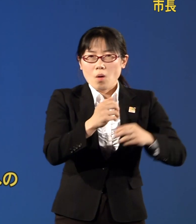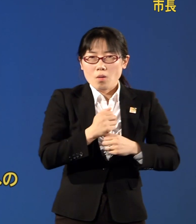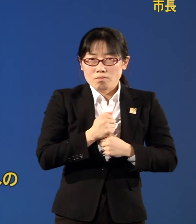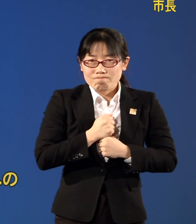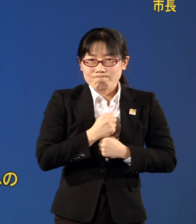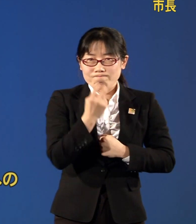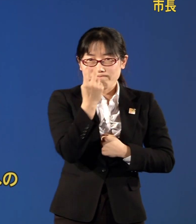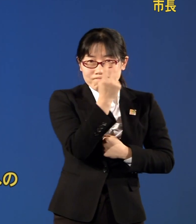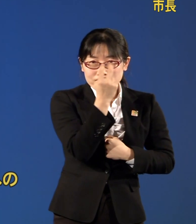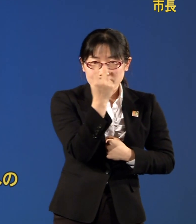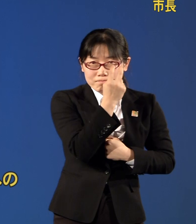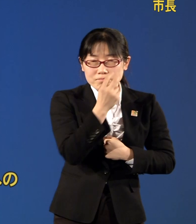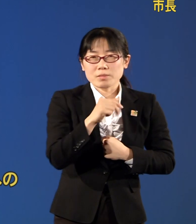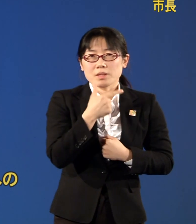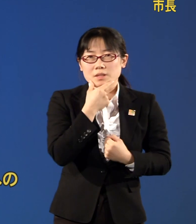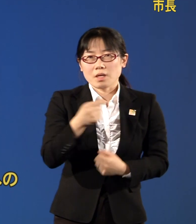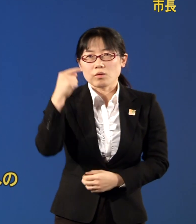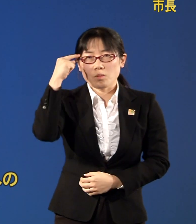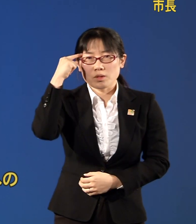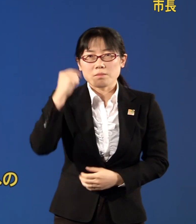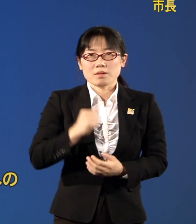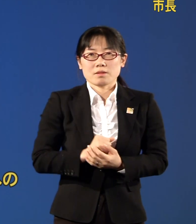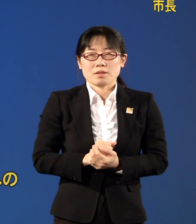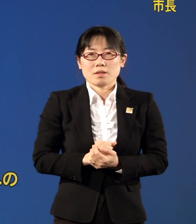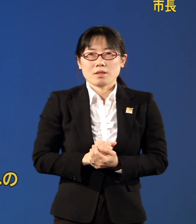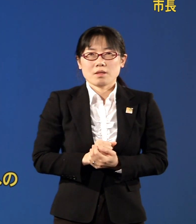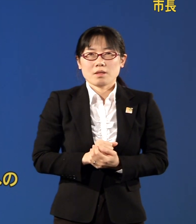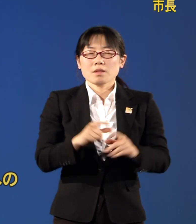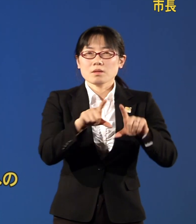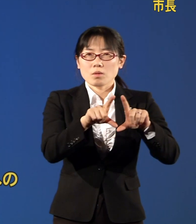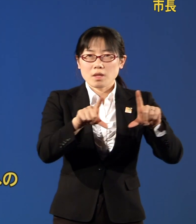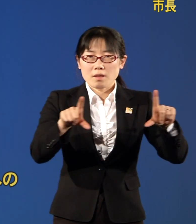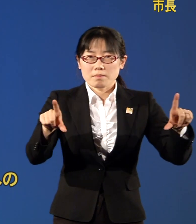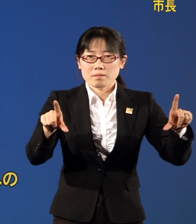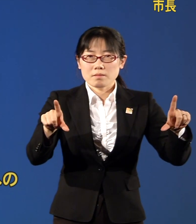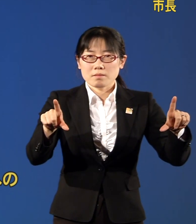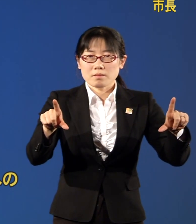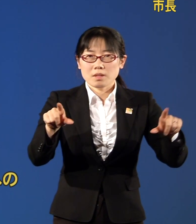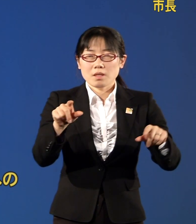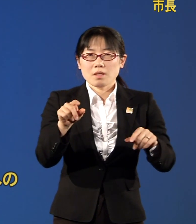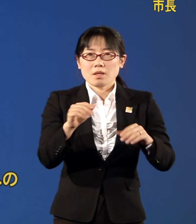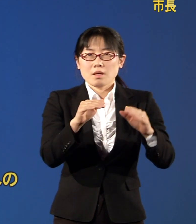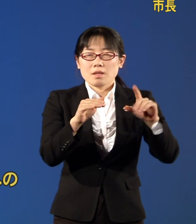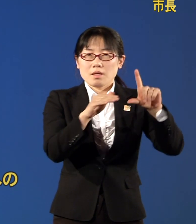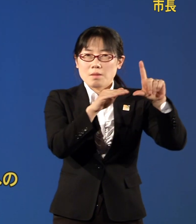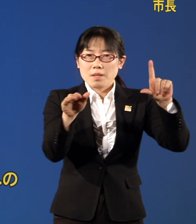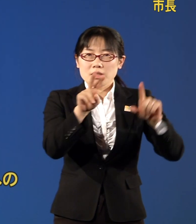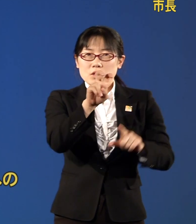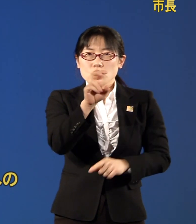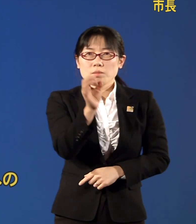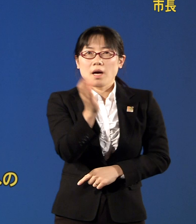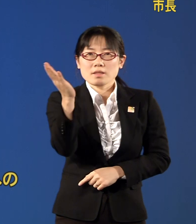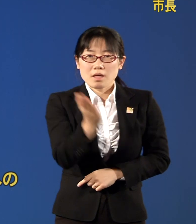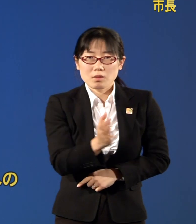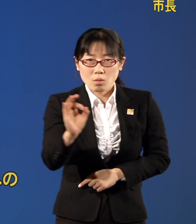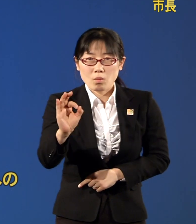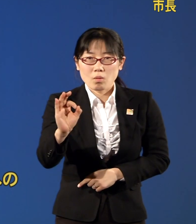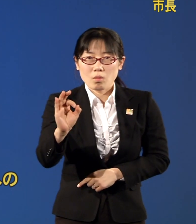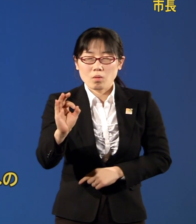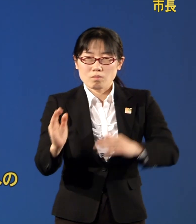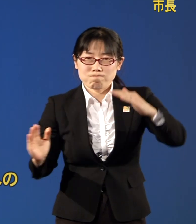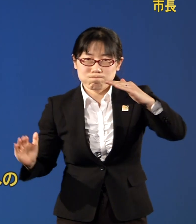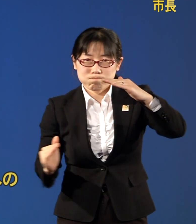をしていきたいというふうに思っております。で、当然のことながら、この 20% という目安に近づいてくればです